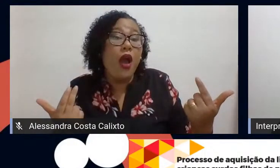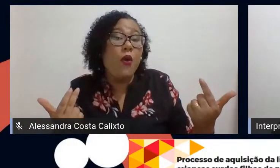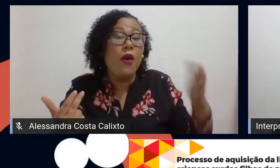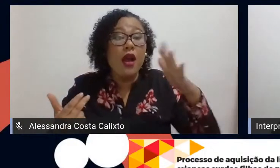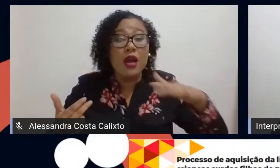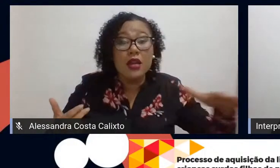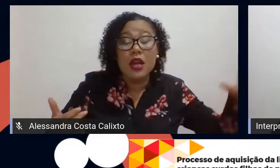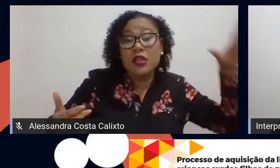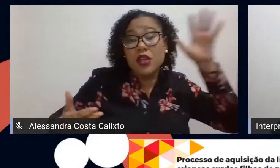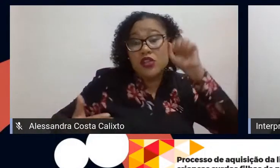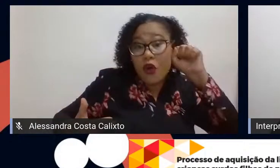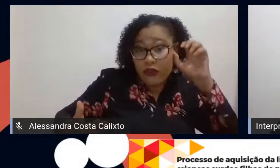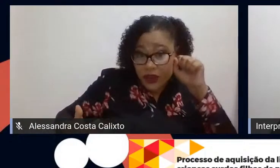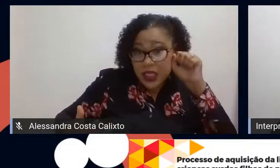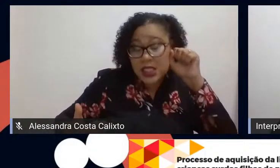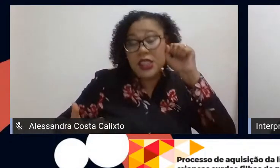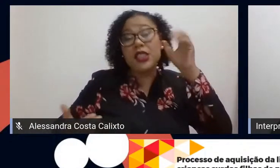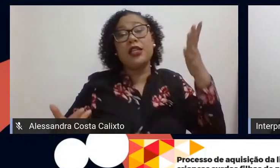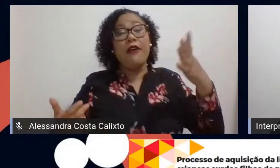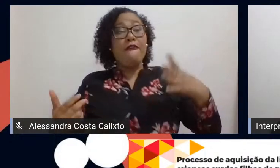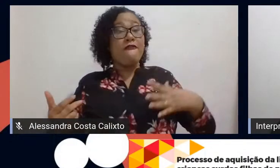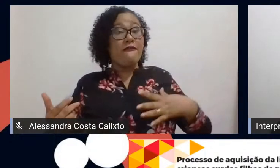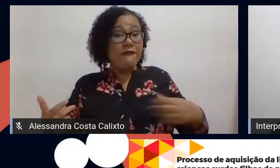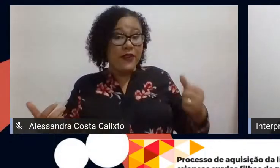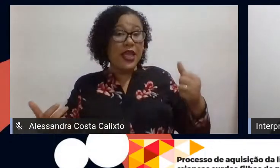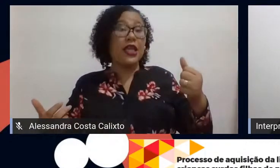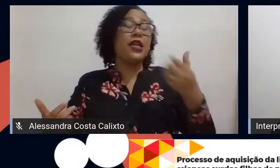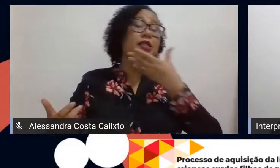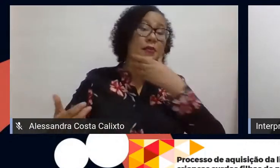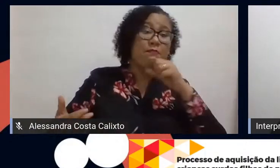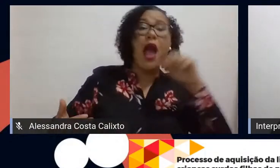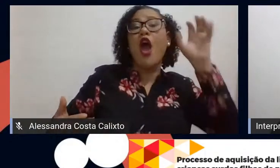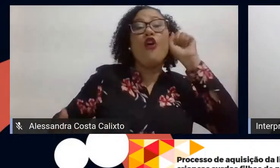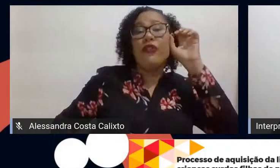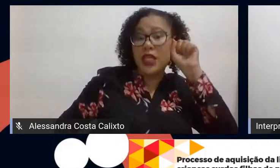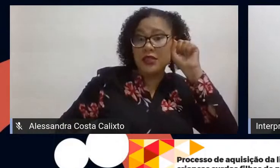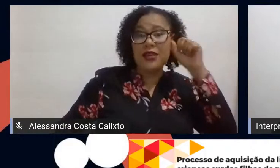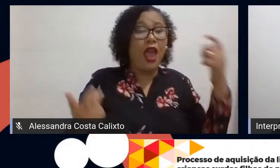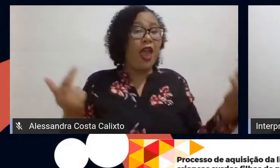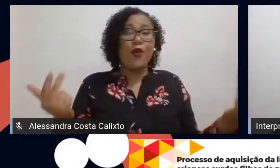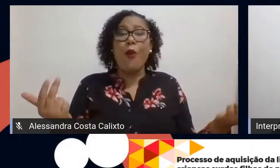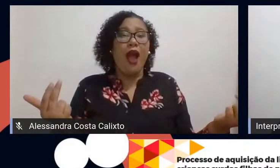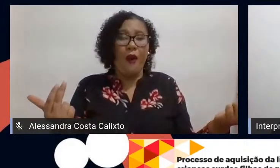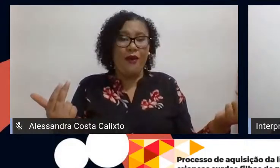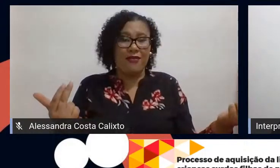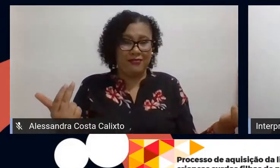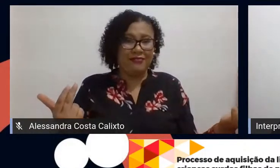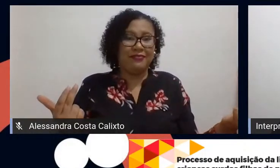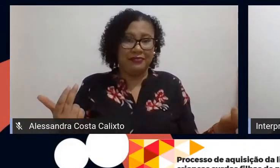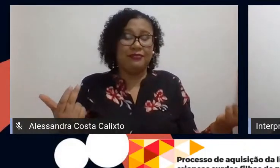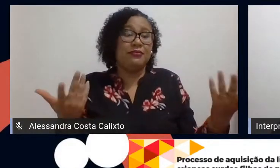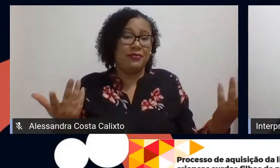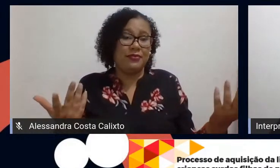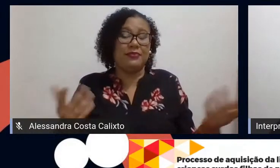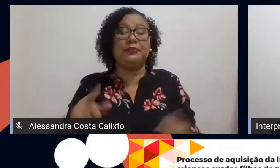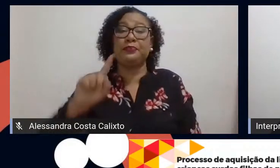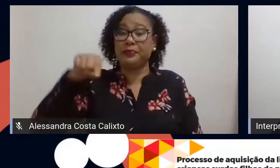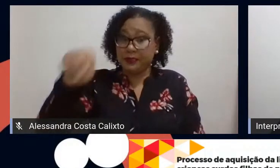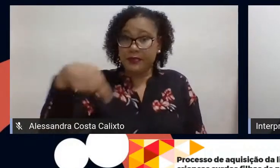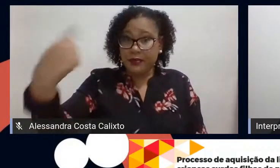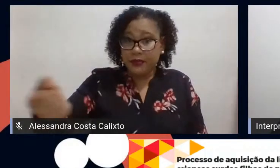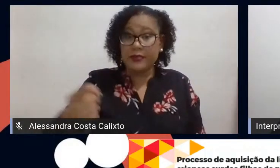nesse nível. E o que acontece com as crianças que são ouvintes de pais ouvintes é o mesmo